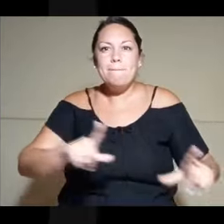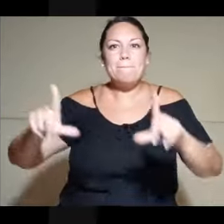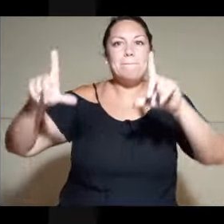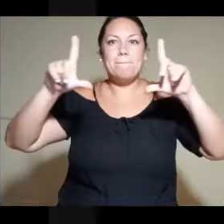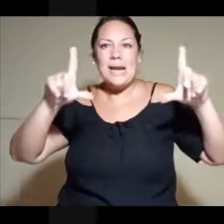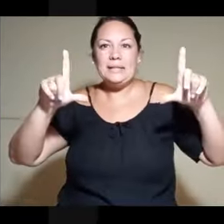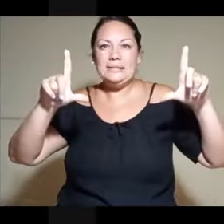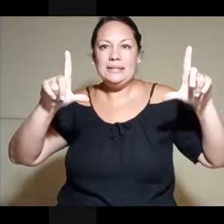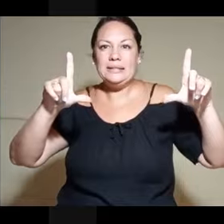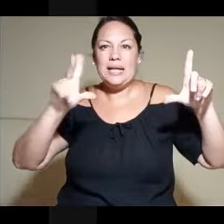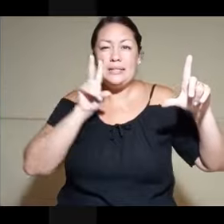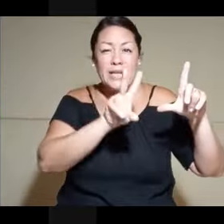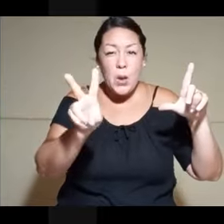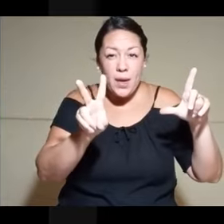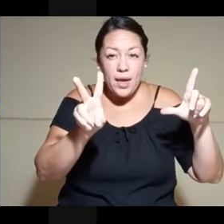ahora sí voy a